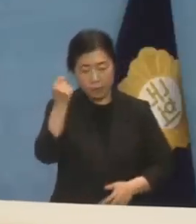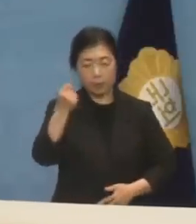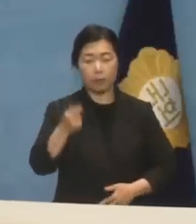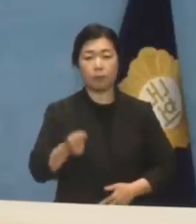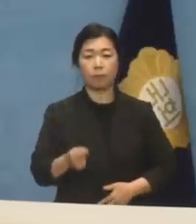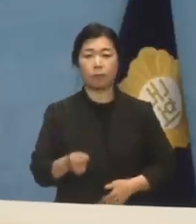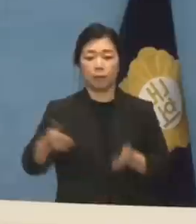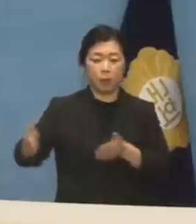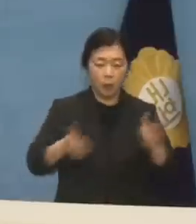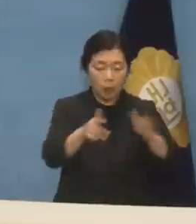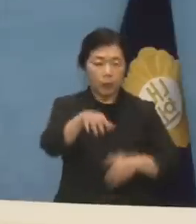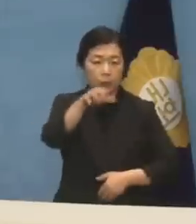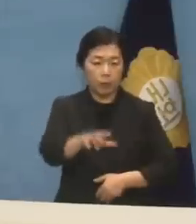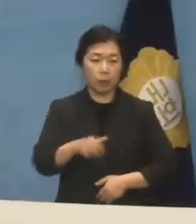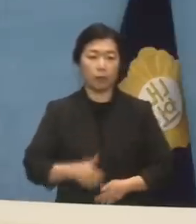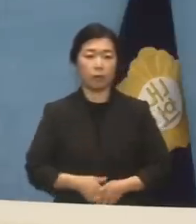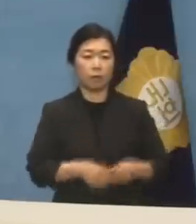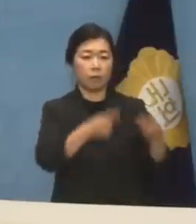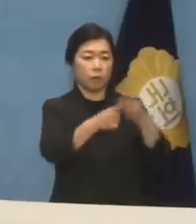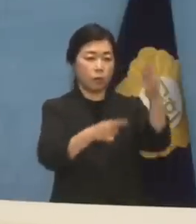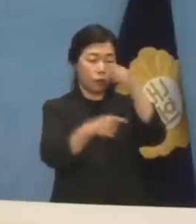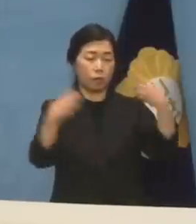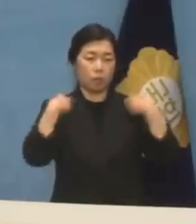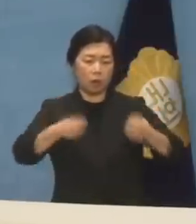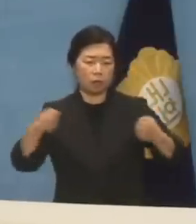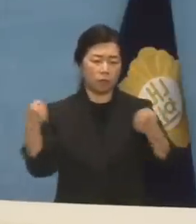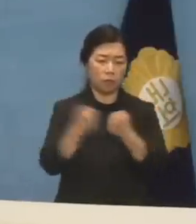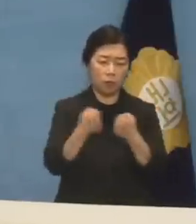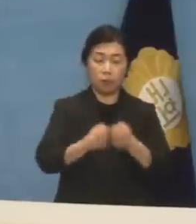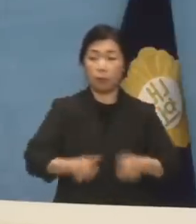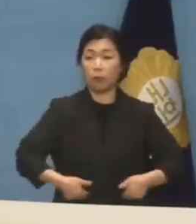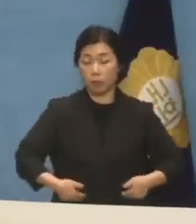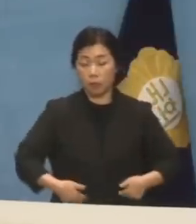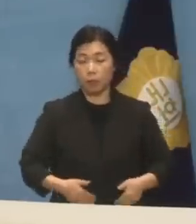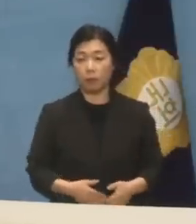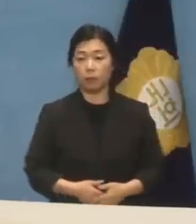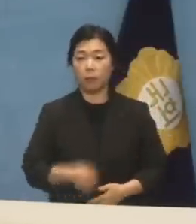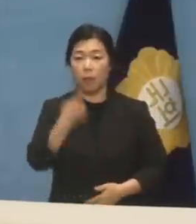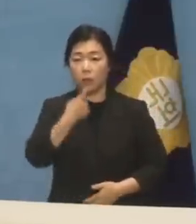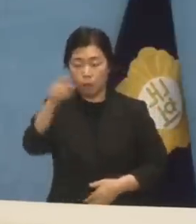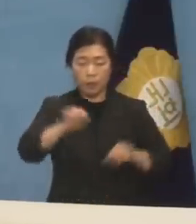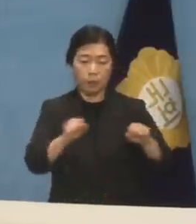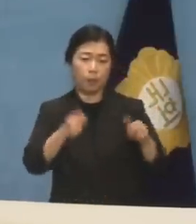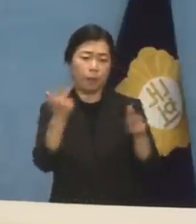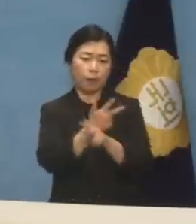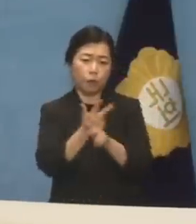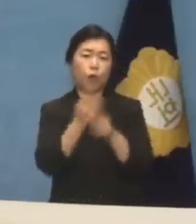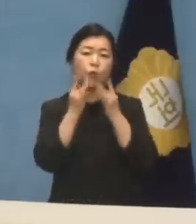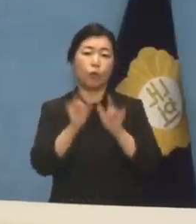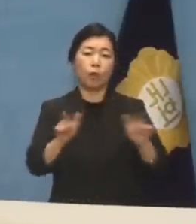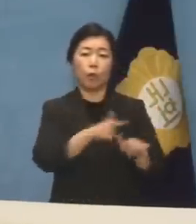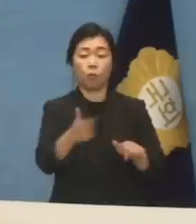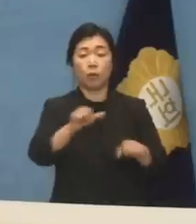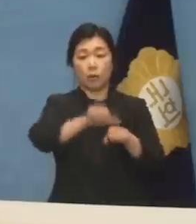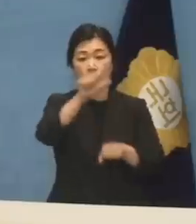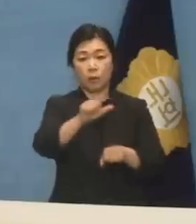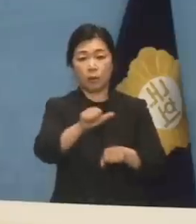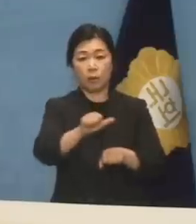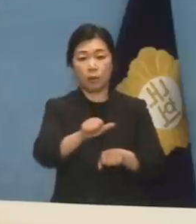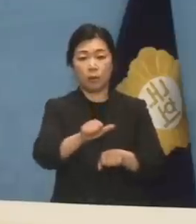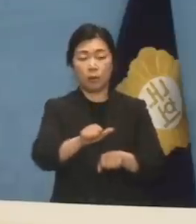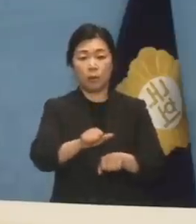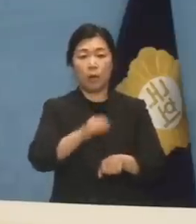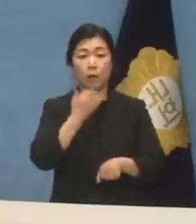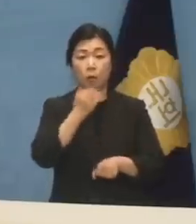시간 거리로 나와서 윤석열 정부와 투쟁해야 됩니다. 우리 촛불 행동은 매주 토요일 오후 5시